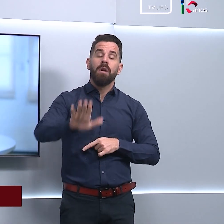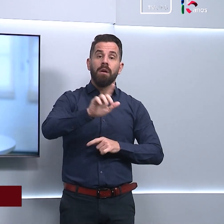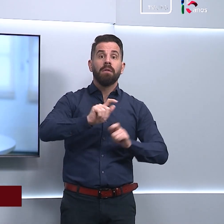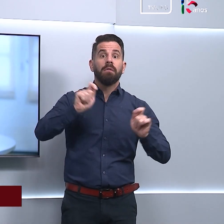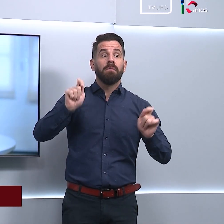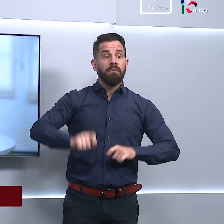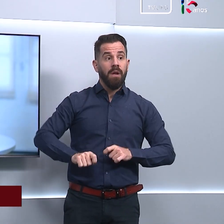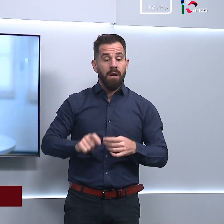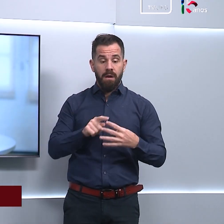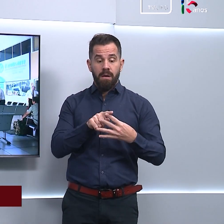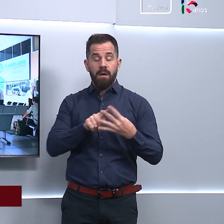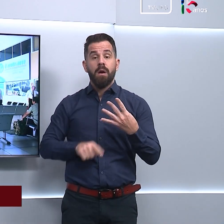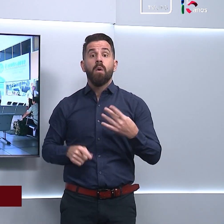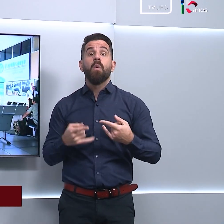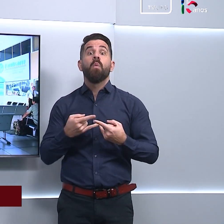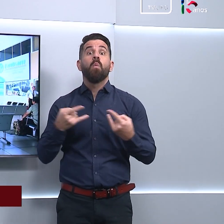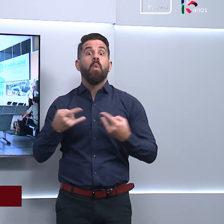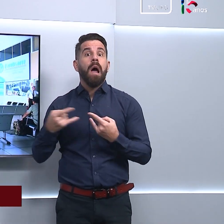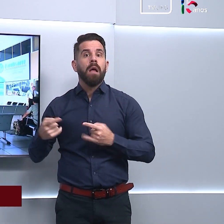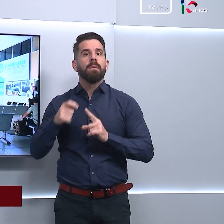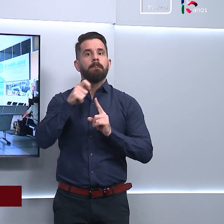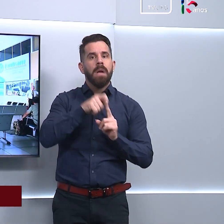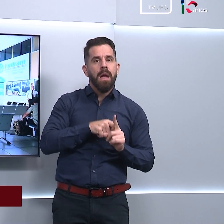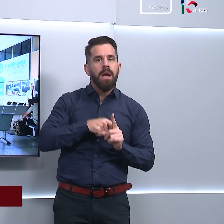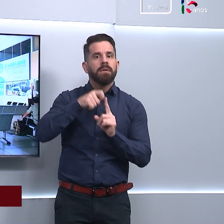por mês.